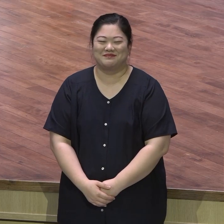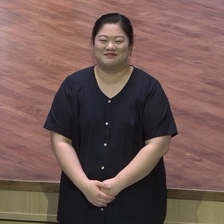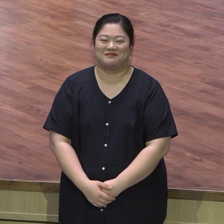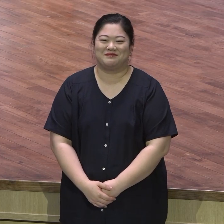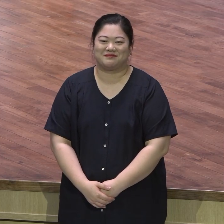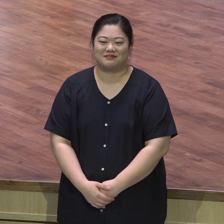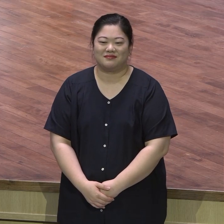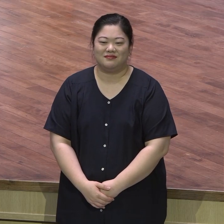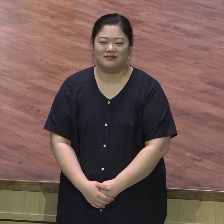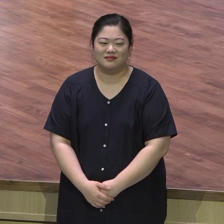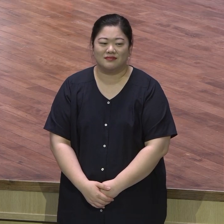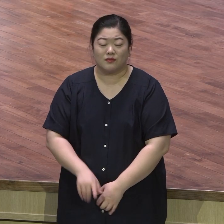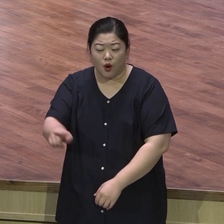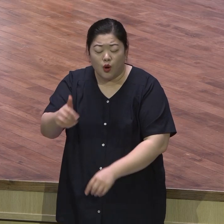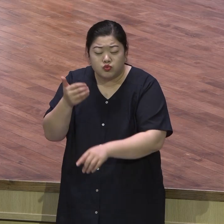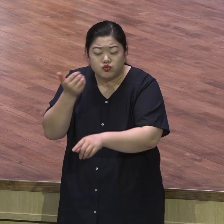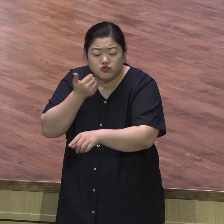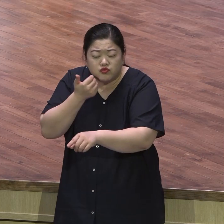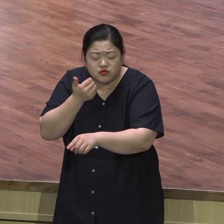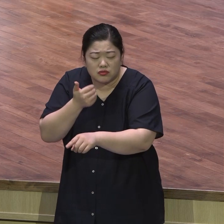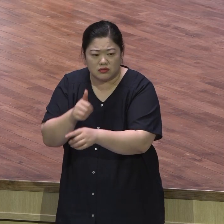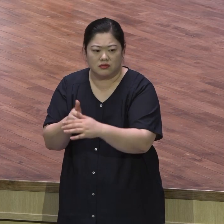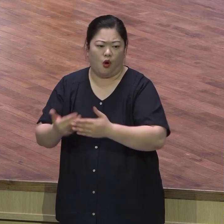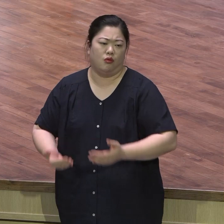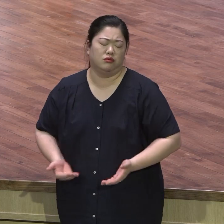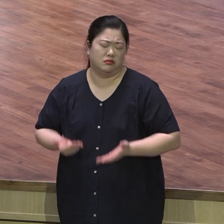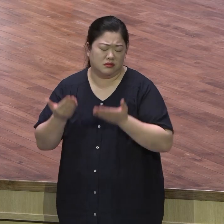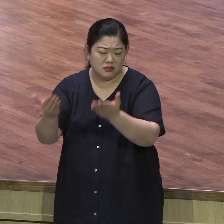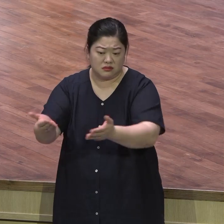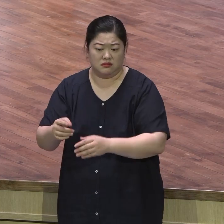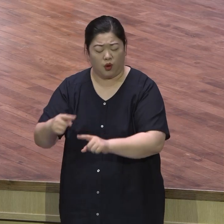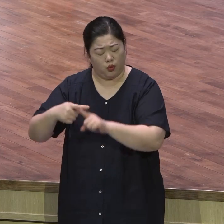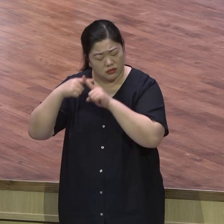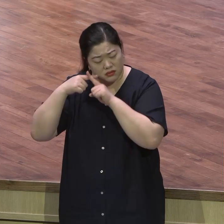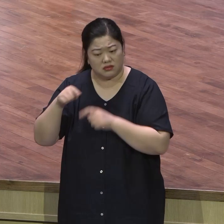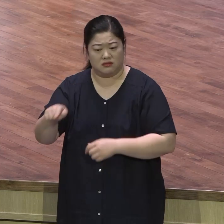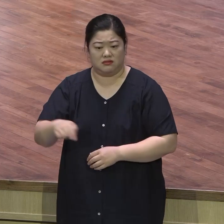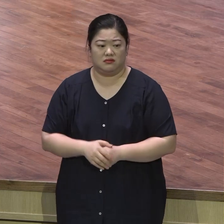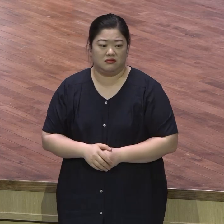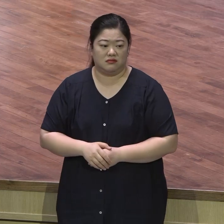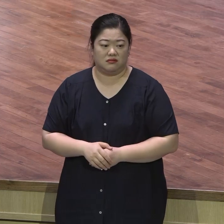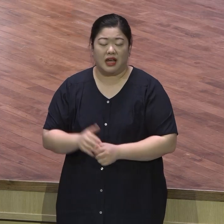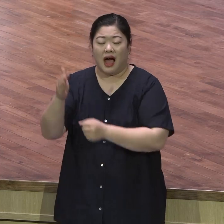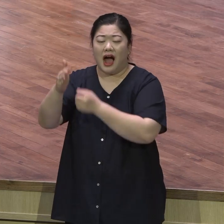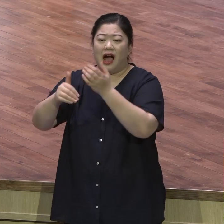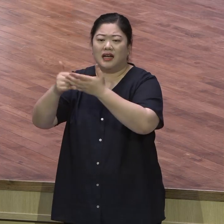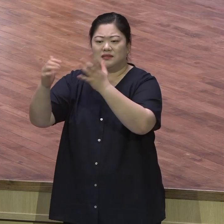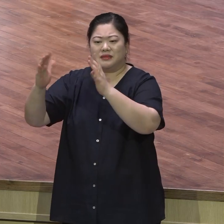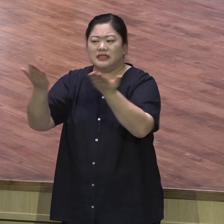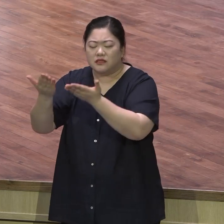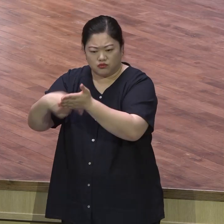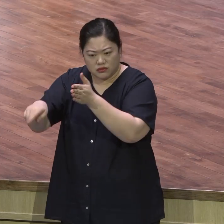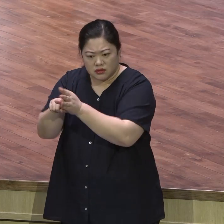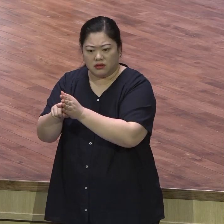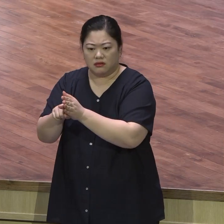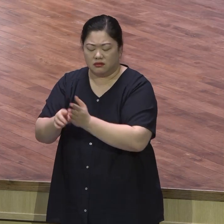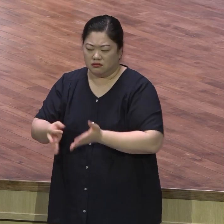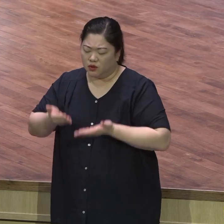누군가의 헌신이 있지요. 그 어젯도 하나님 말할 수. 하늘에서 나는 자리에 앉아 안 떨어집니다.